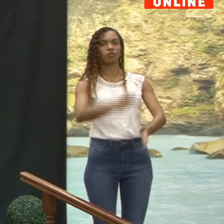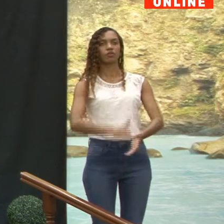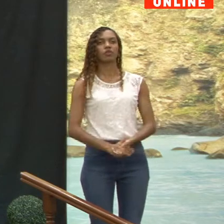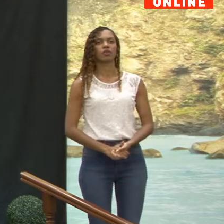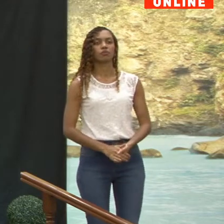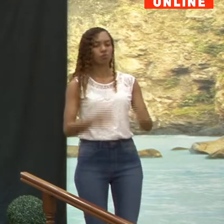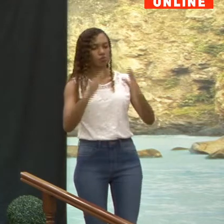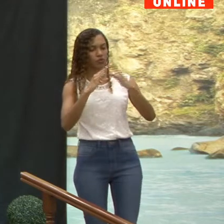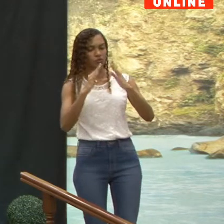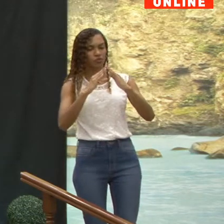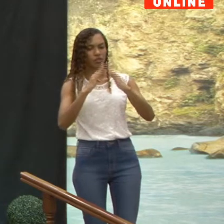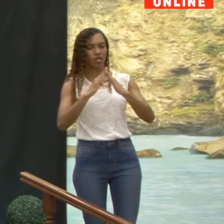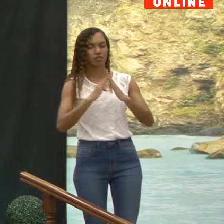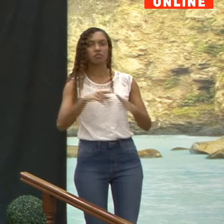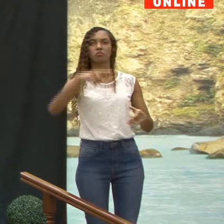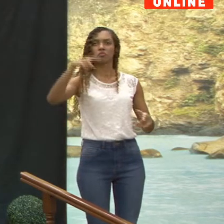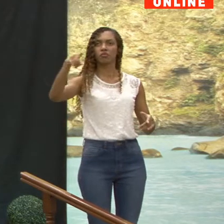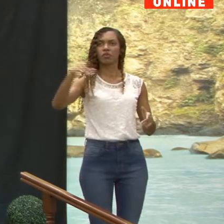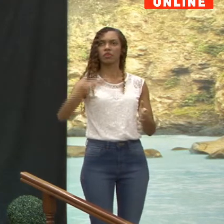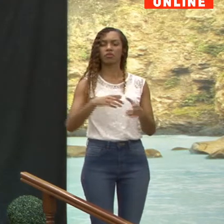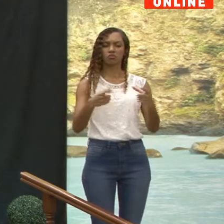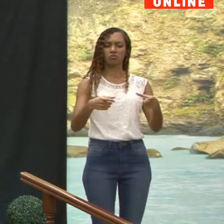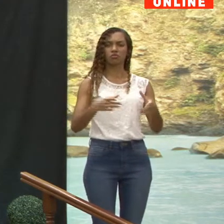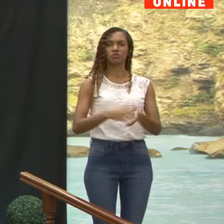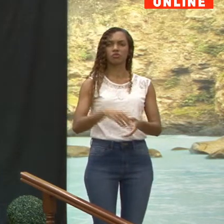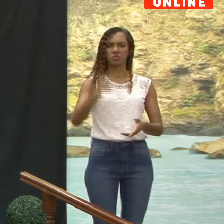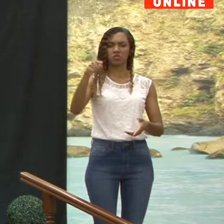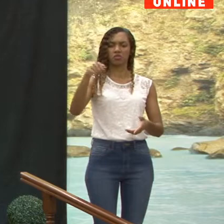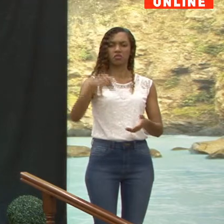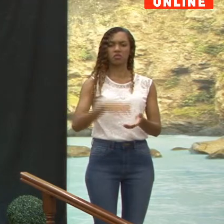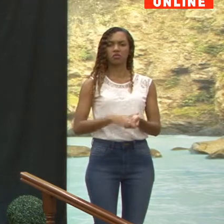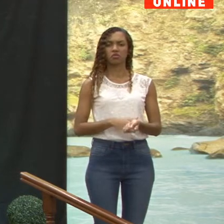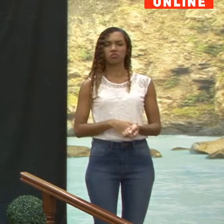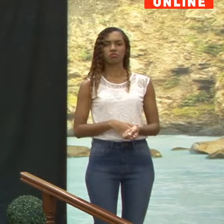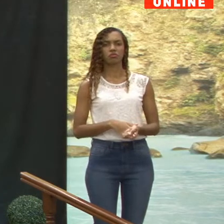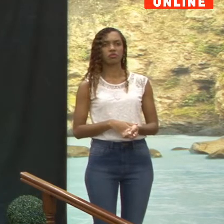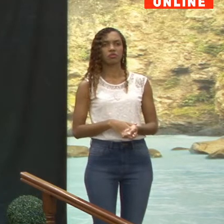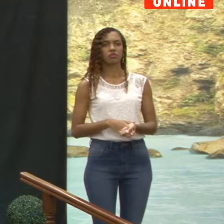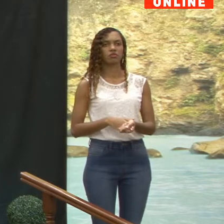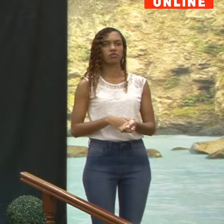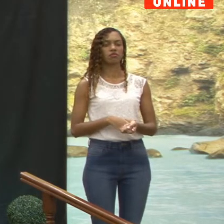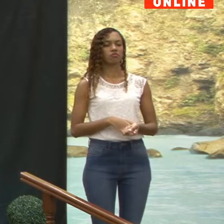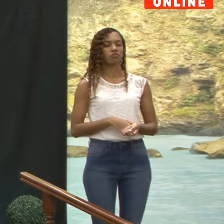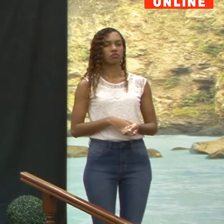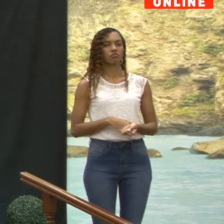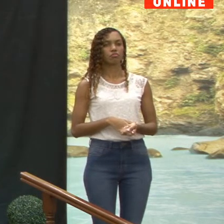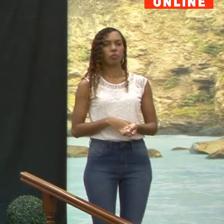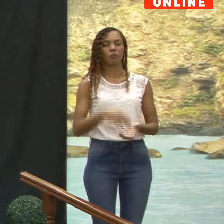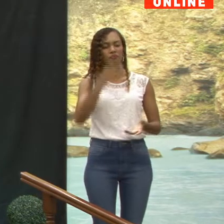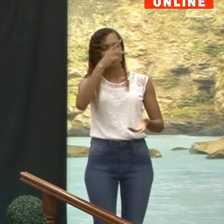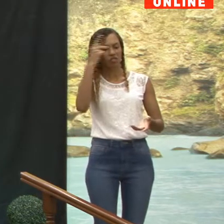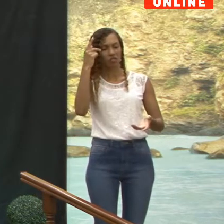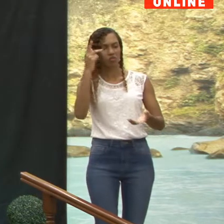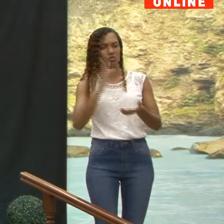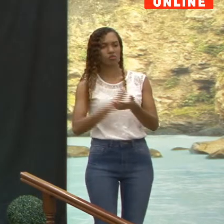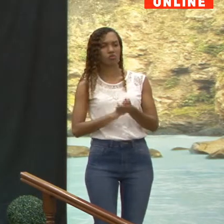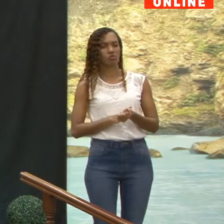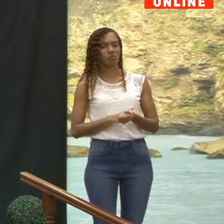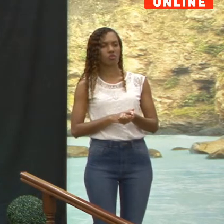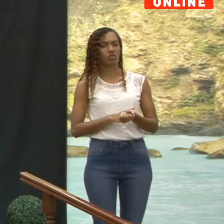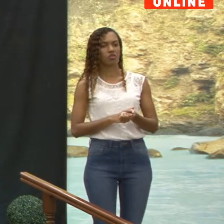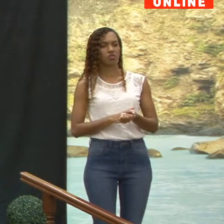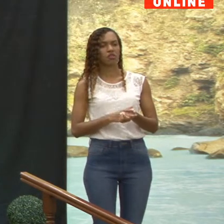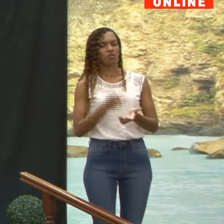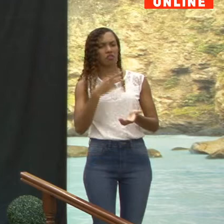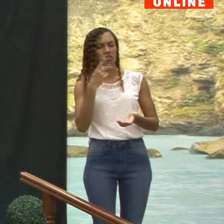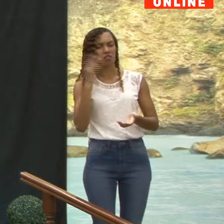Lá para onde ele foi, ele não arranjou emprego, as pessoas chutavam ele, começou a